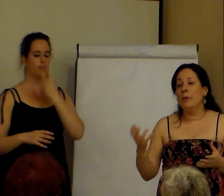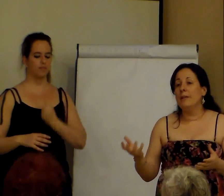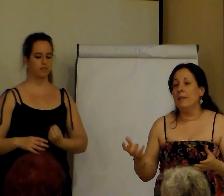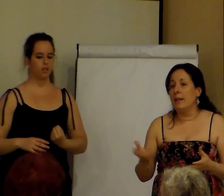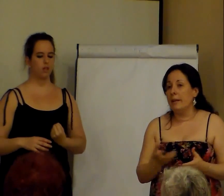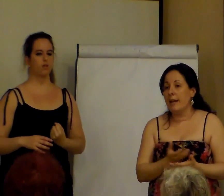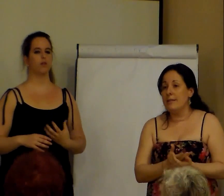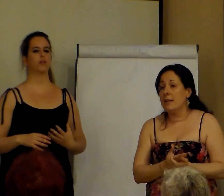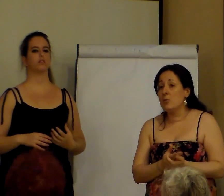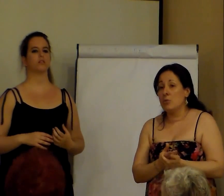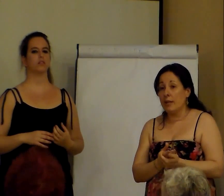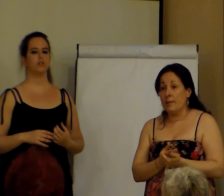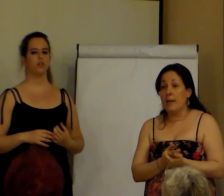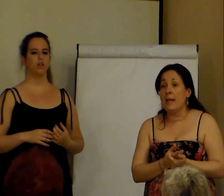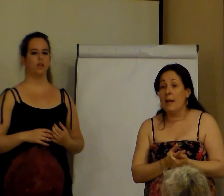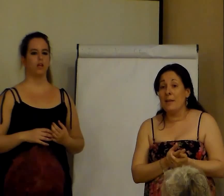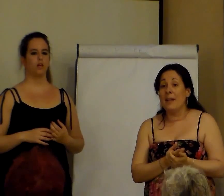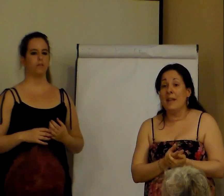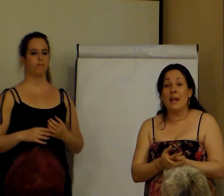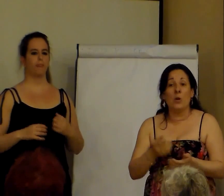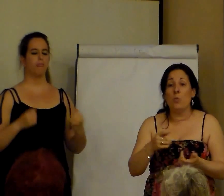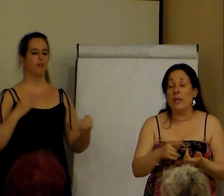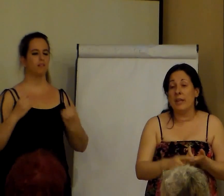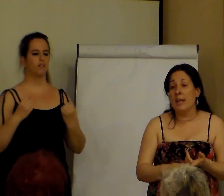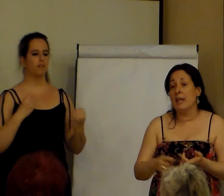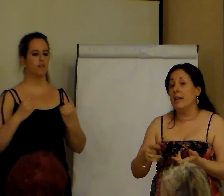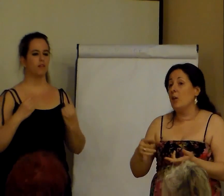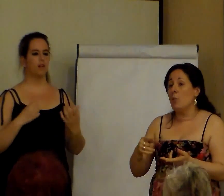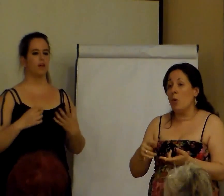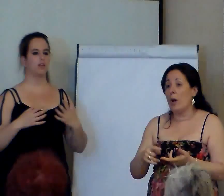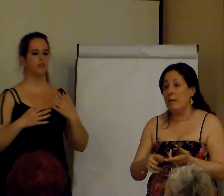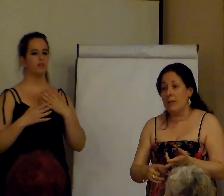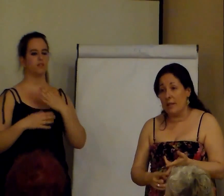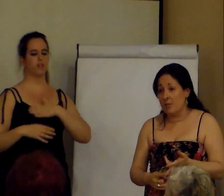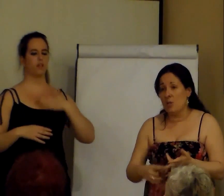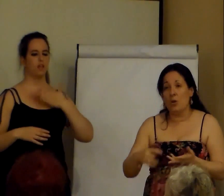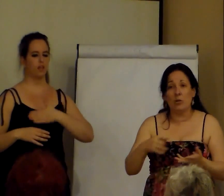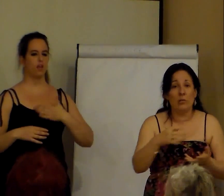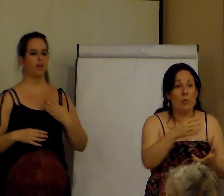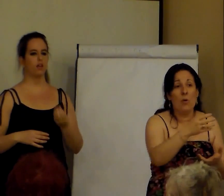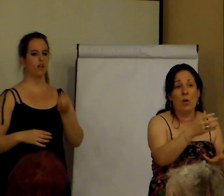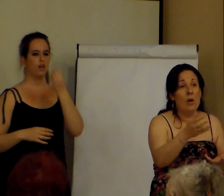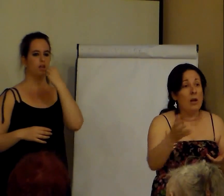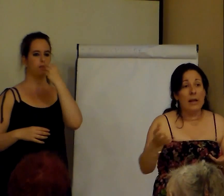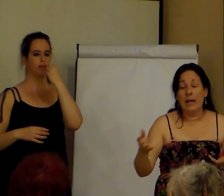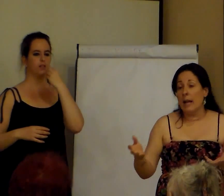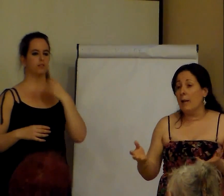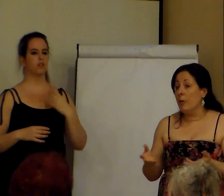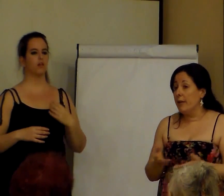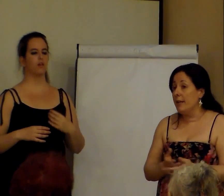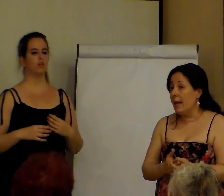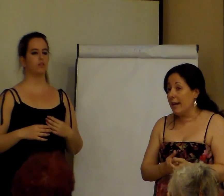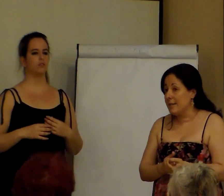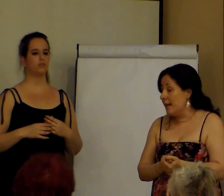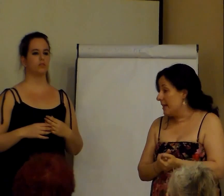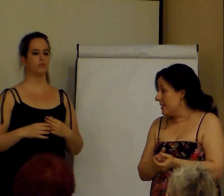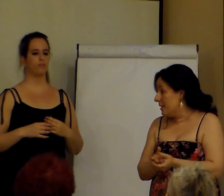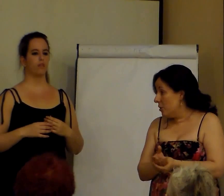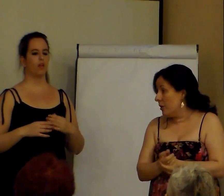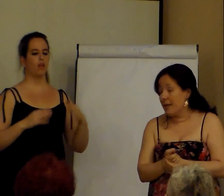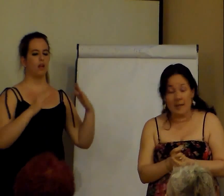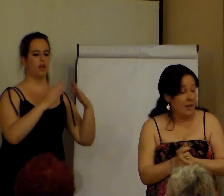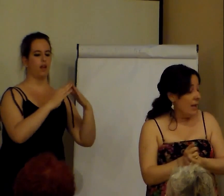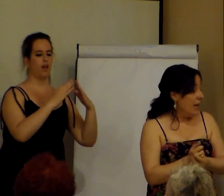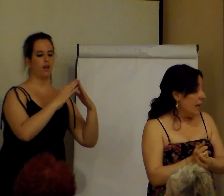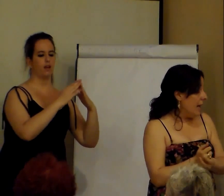depresivos, no pueden realizar sus actividades de la vida diaria como higiene, como alimentación, como las labores de la casa,